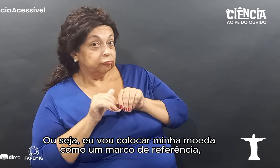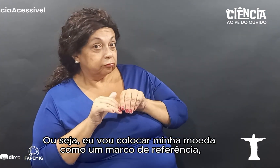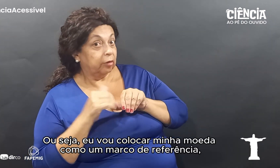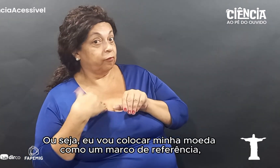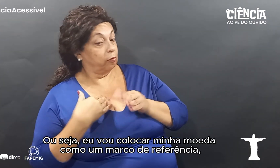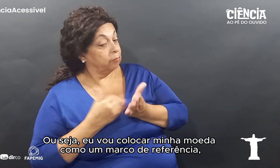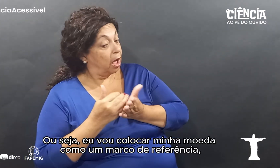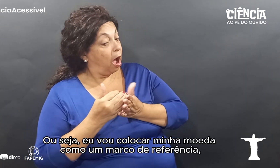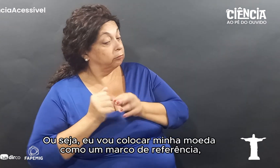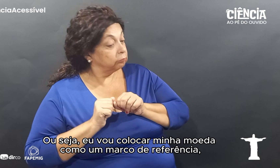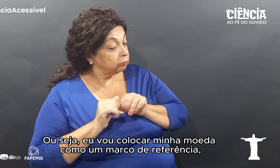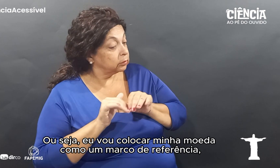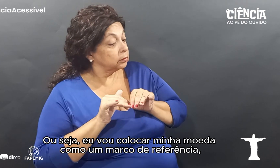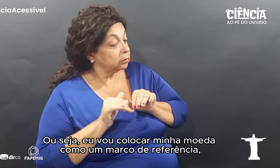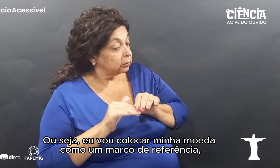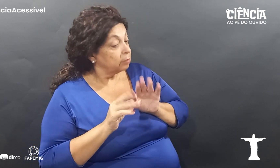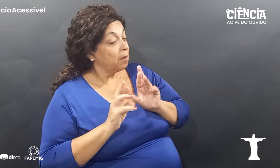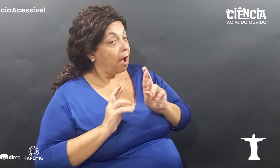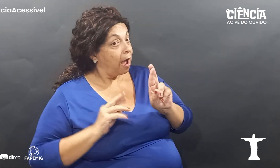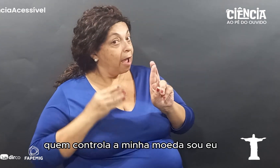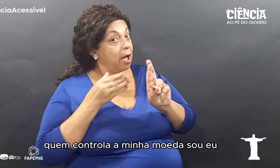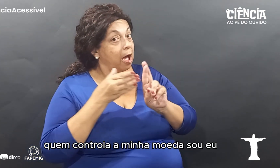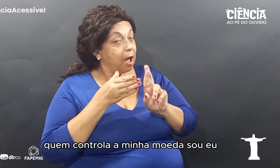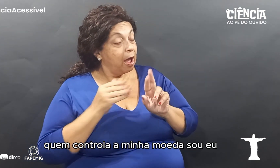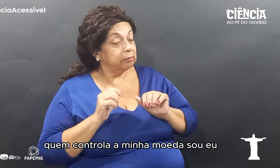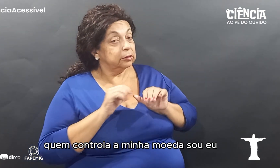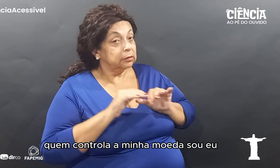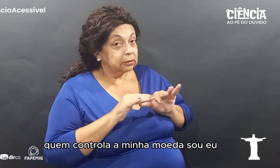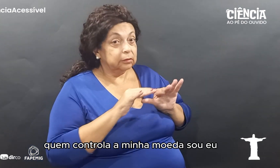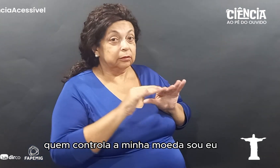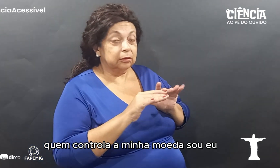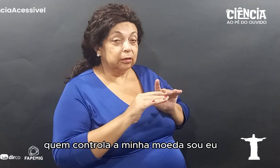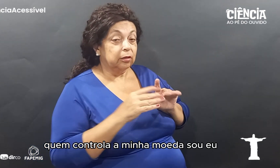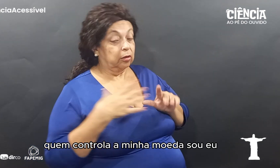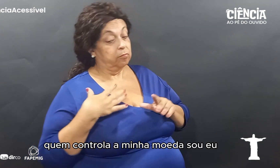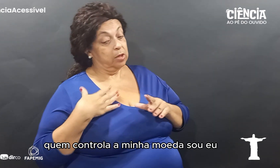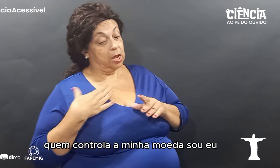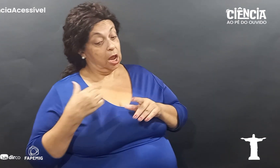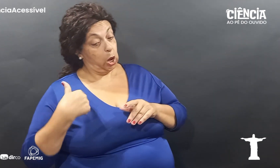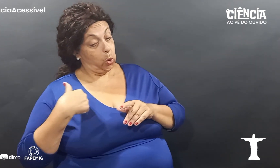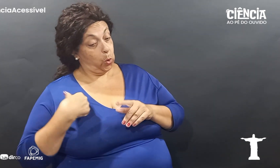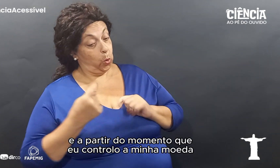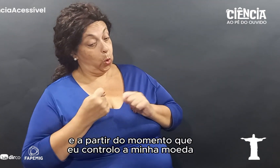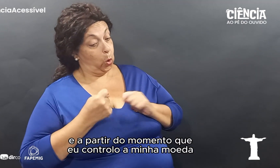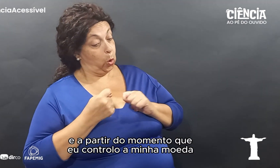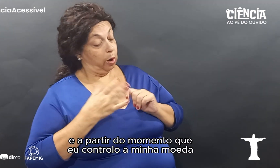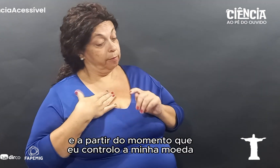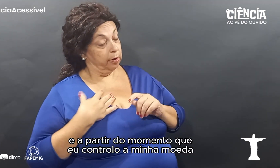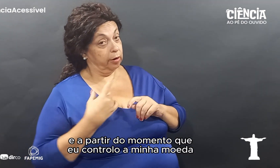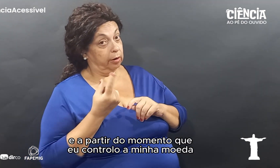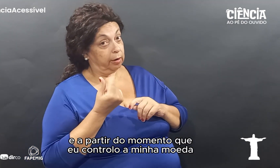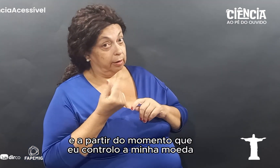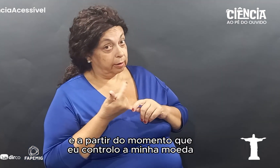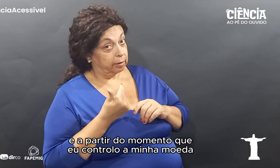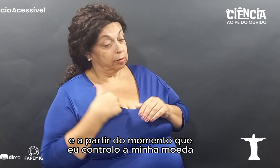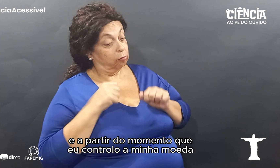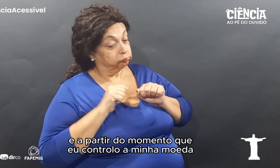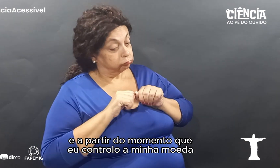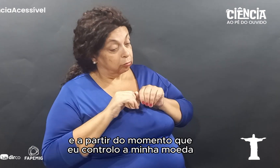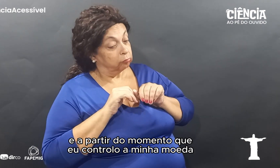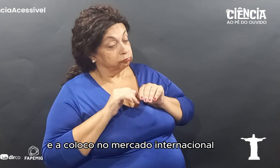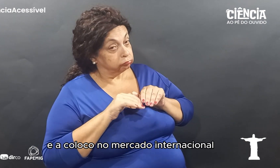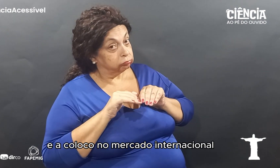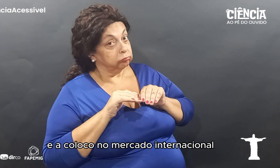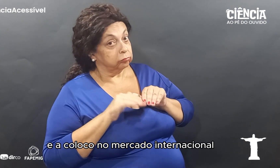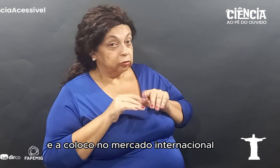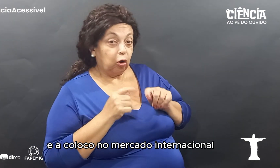colocar a minha moeda como um marco de referência. Quem controla a minha moeda sou eu. E a partir do momento que eu controlo a minha